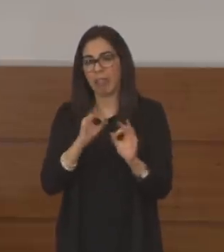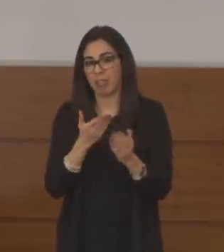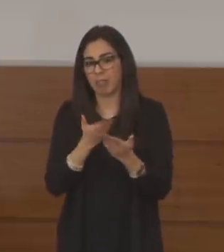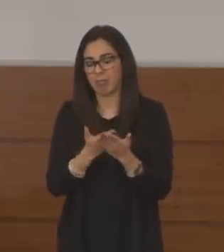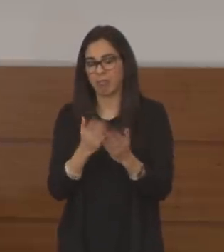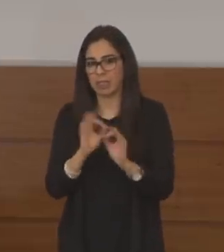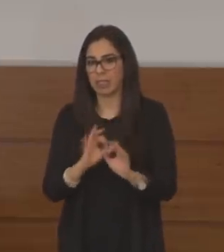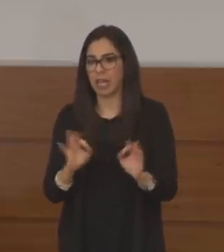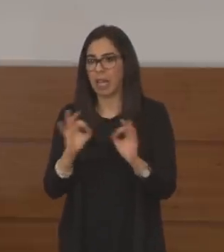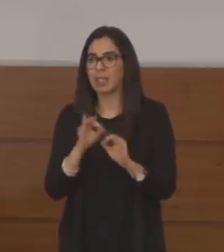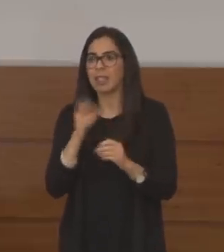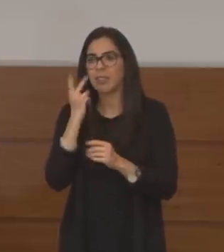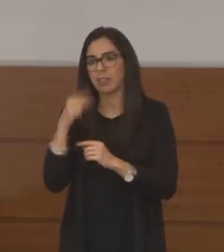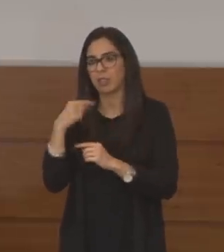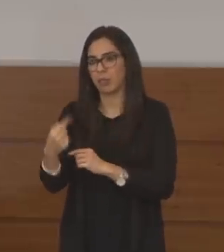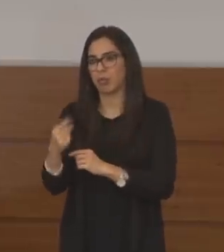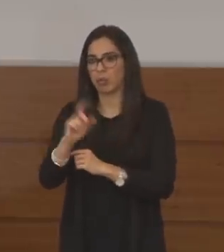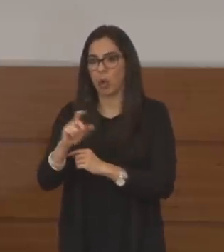giorni